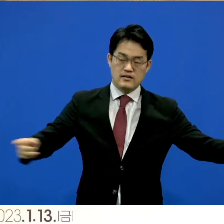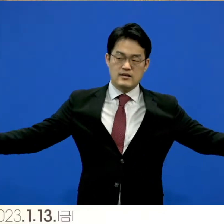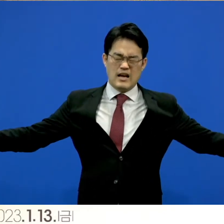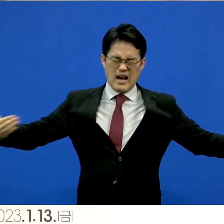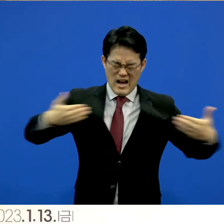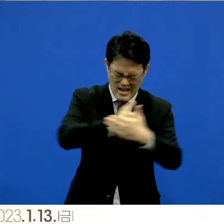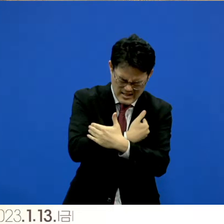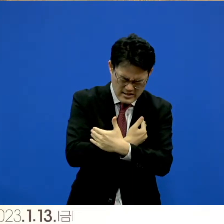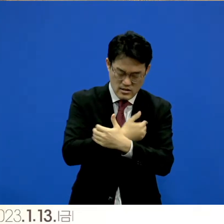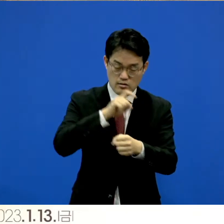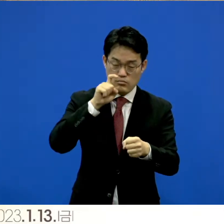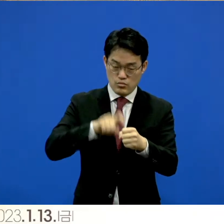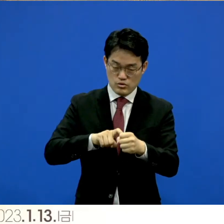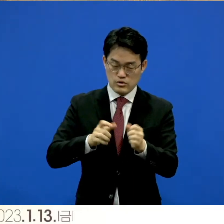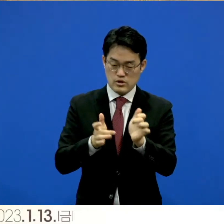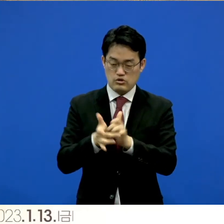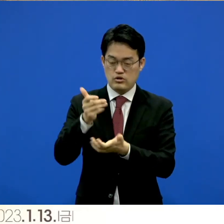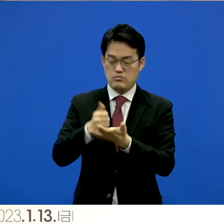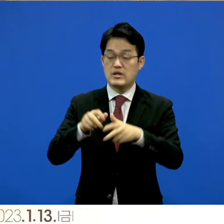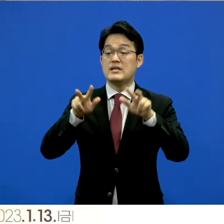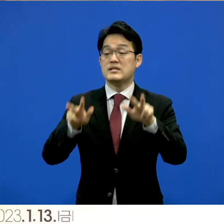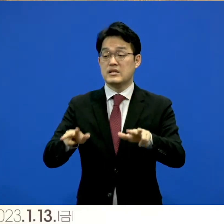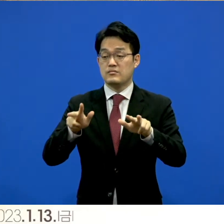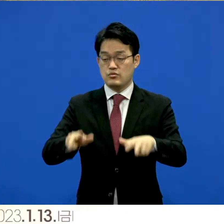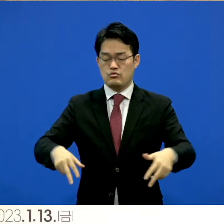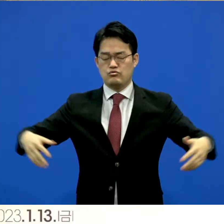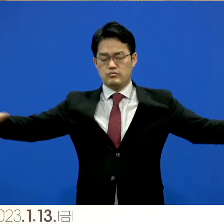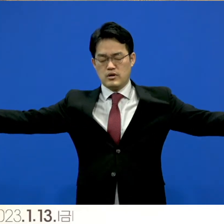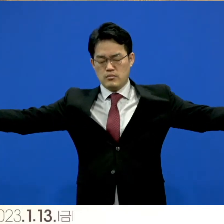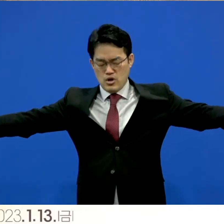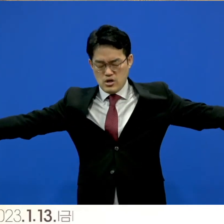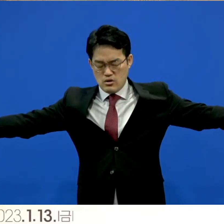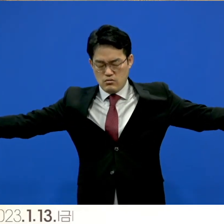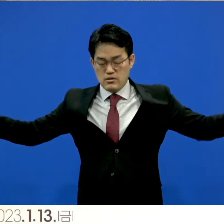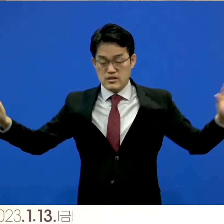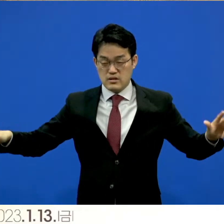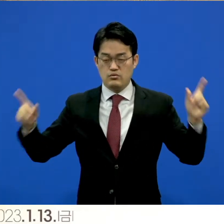벌려 지금도 탕자들을 기다리고 있습니다.